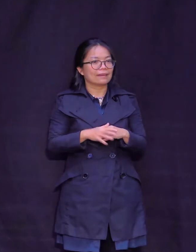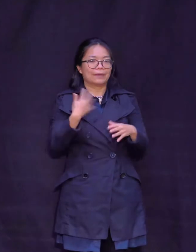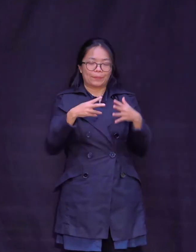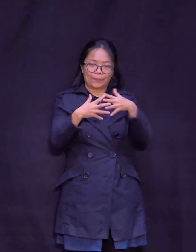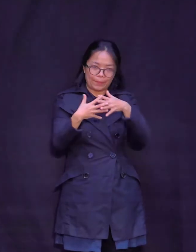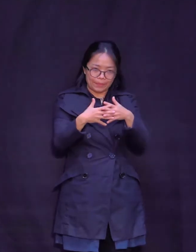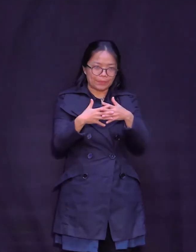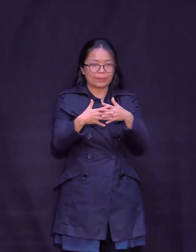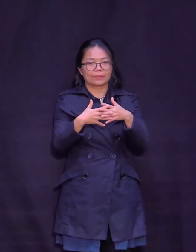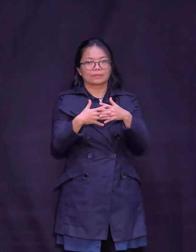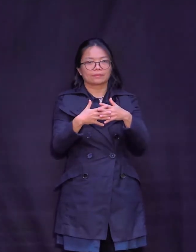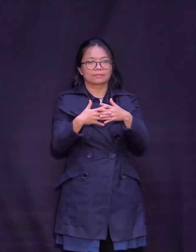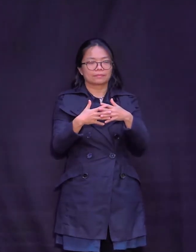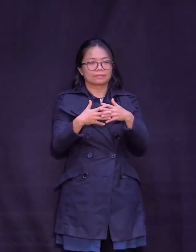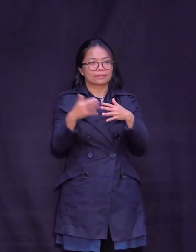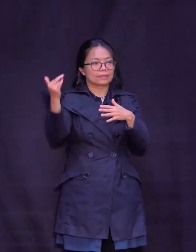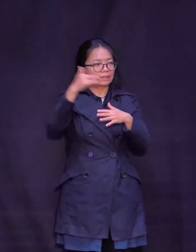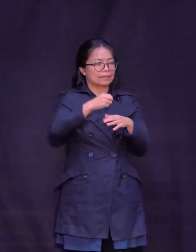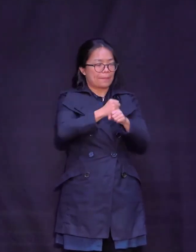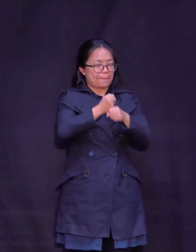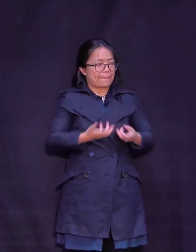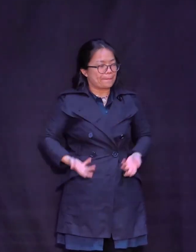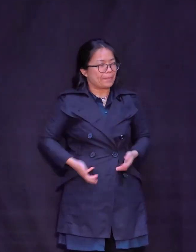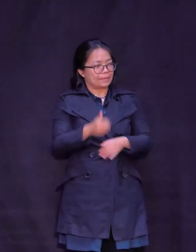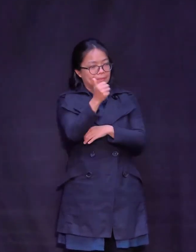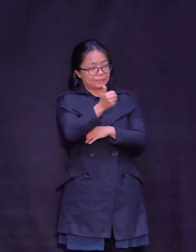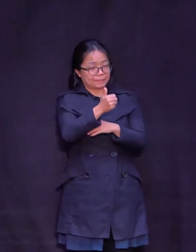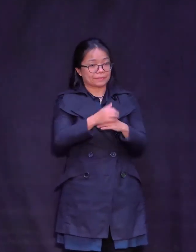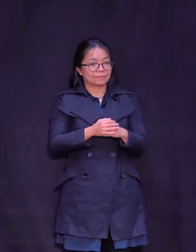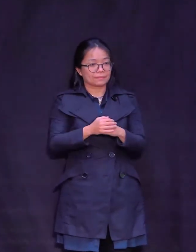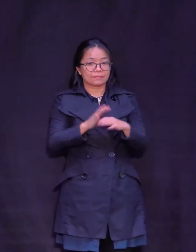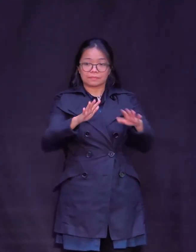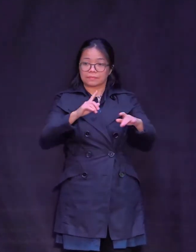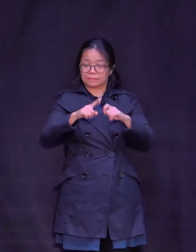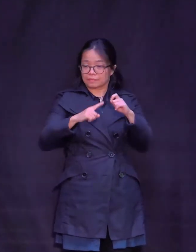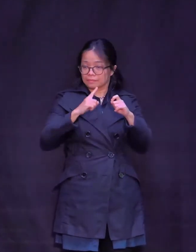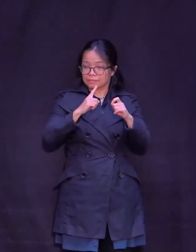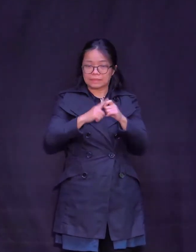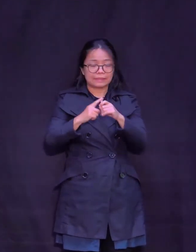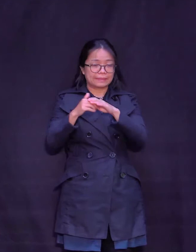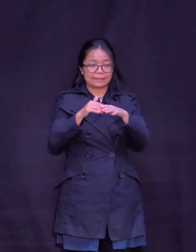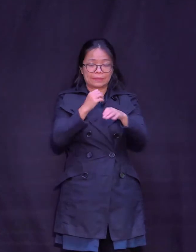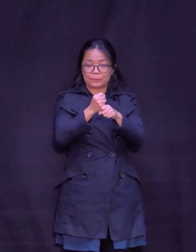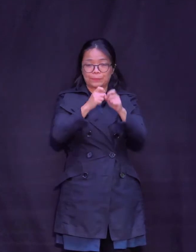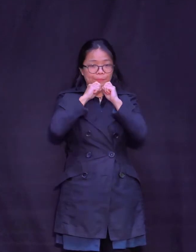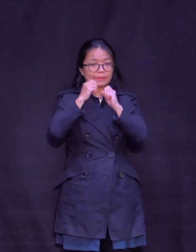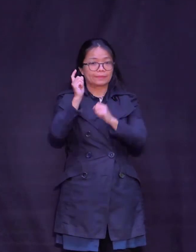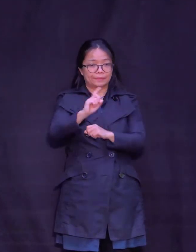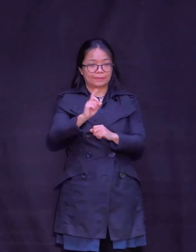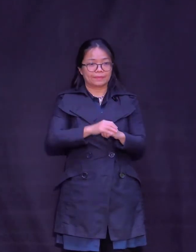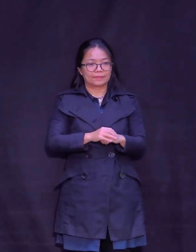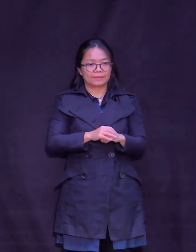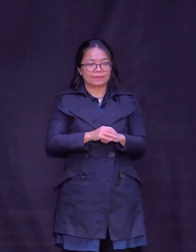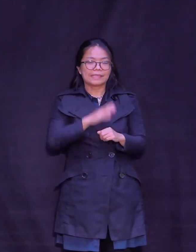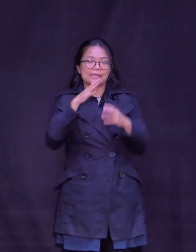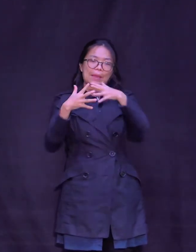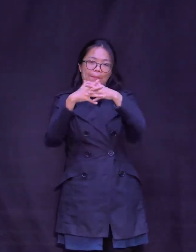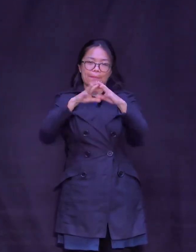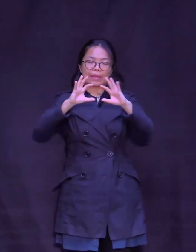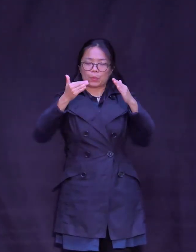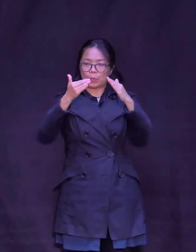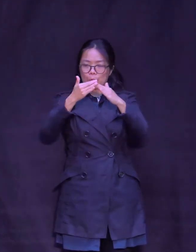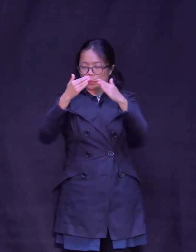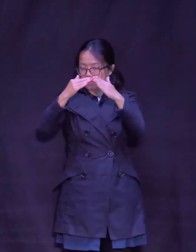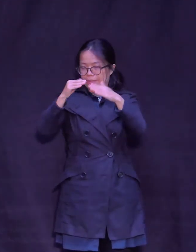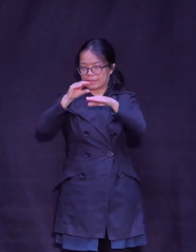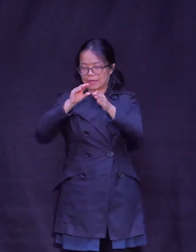美国的马歇·茹曼先生呢，他今年呢带来的作品是美国国家典